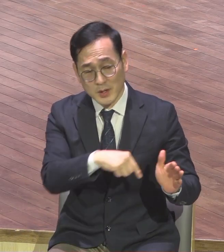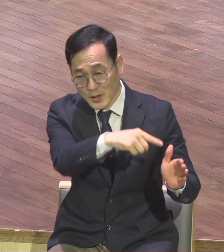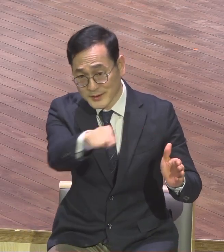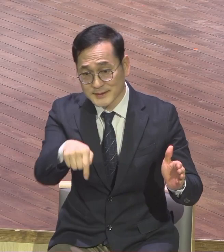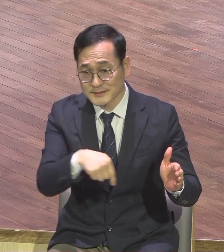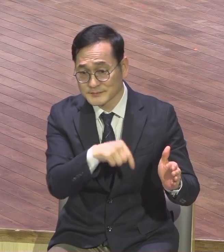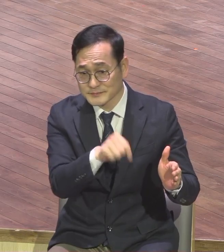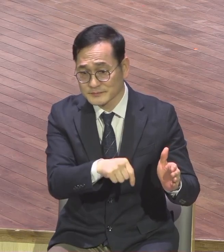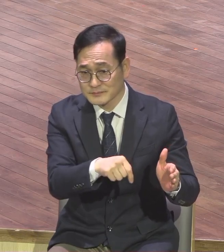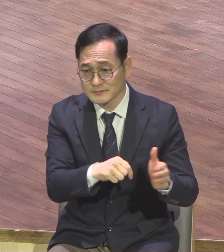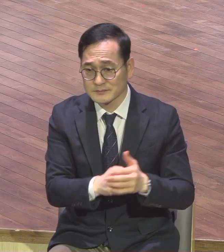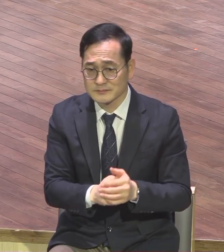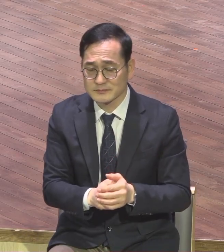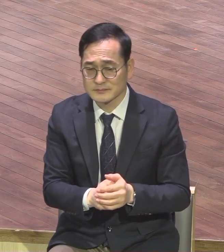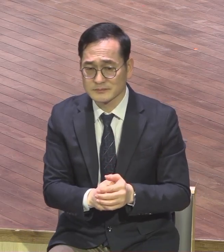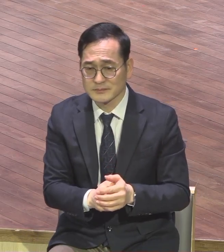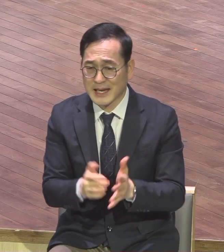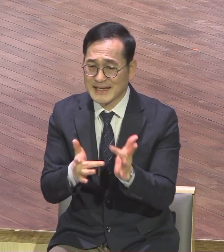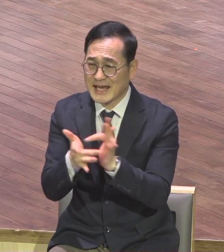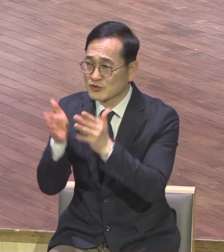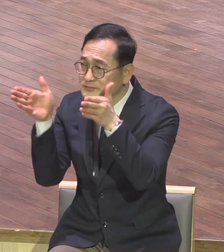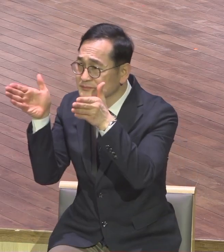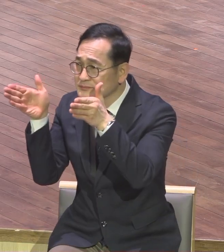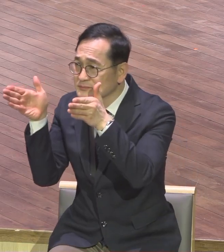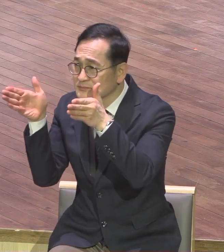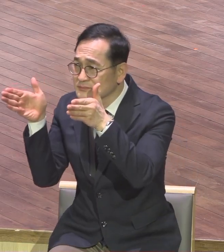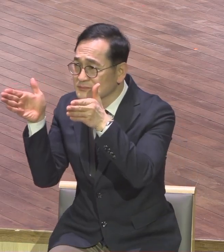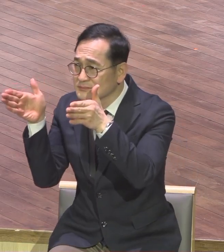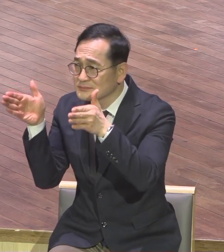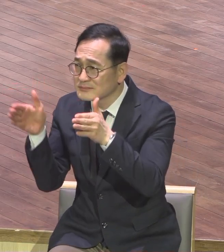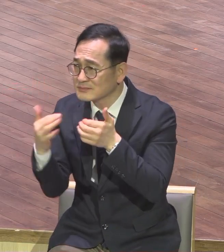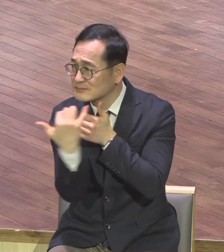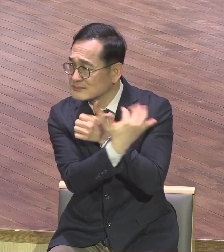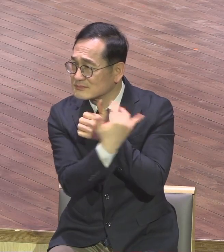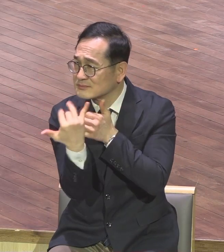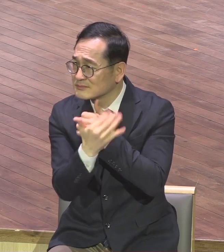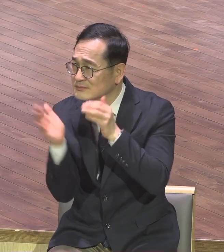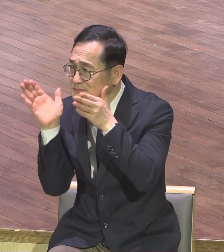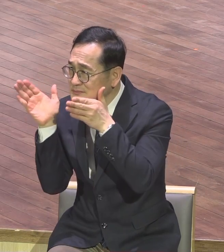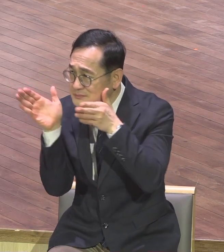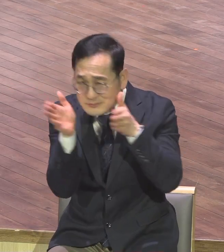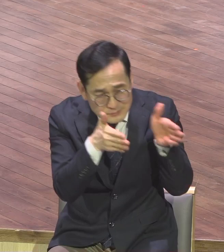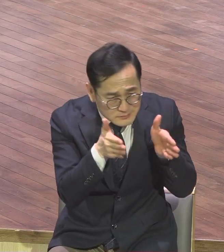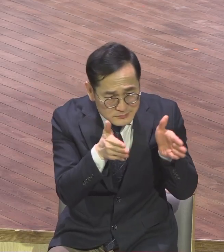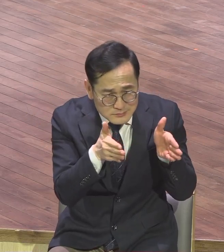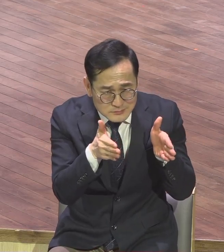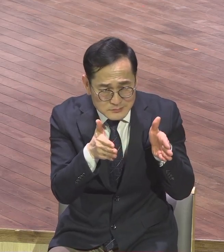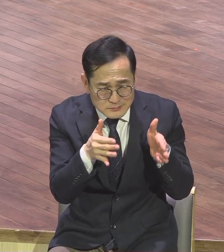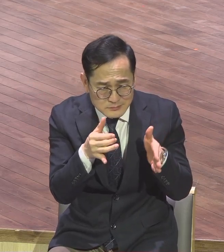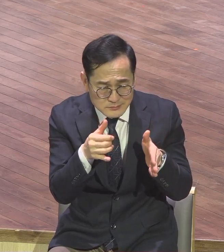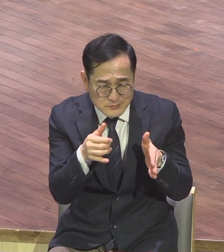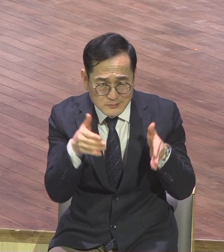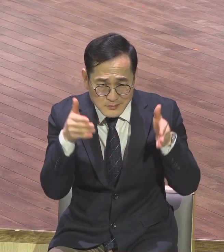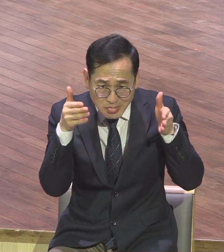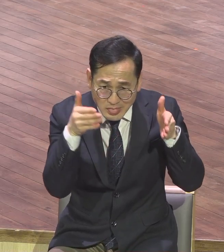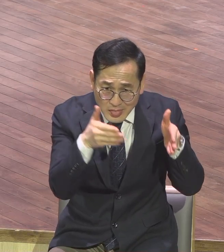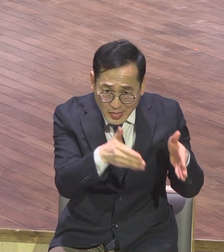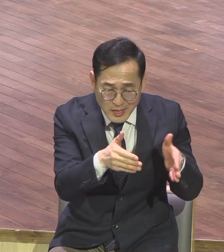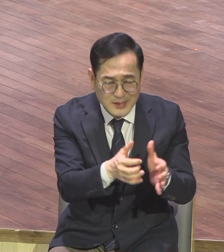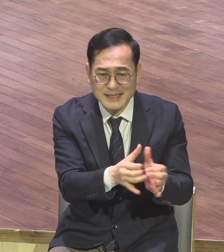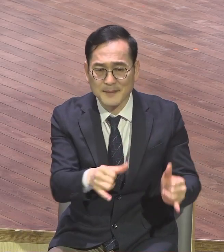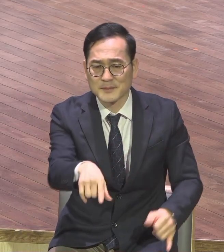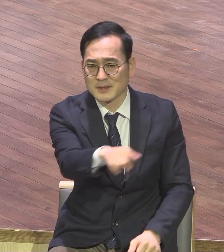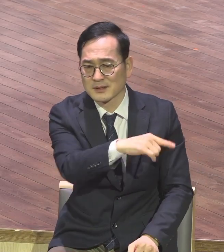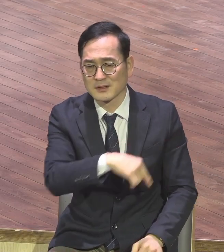시선을 다른 데로 향하게 만드는 복음이 아닌 다른 것에 신경 쓰도록 만드는 그런